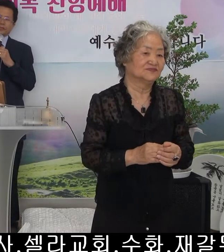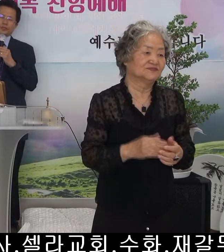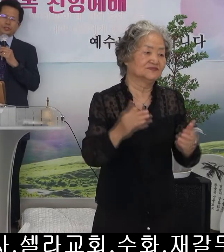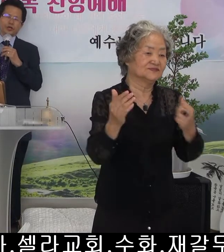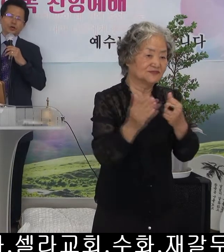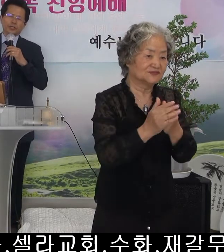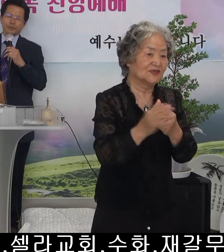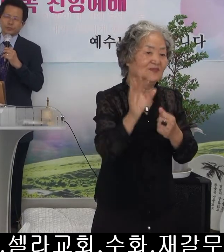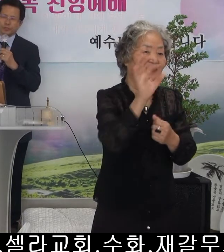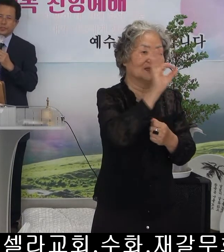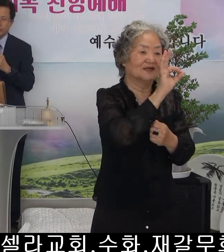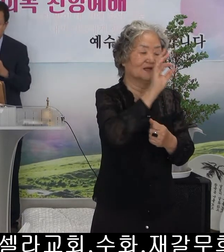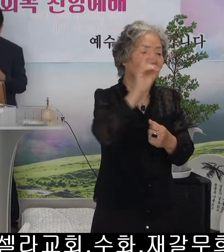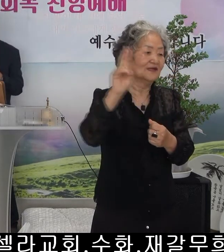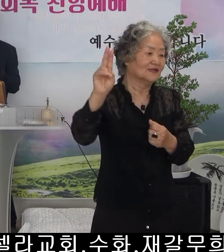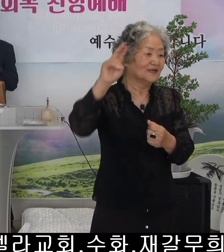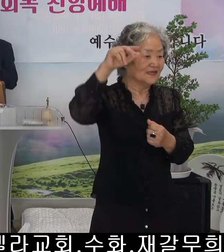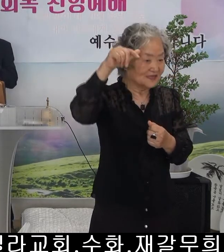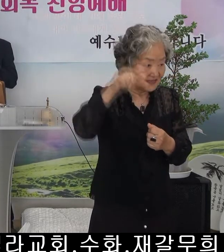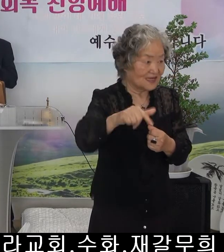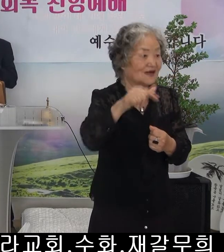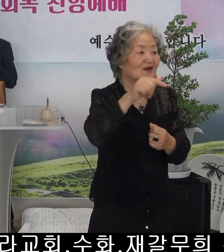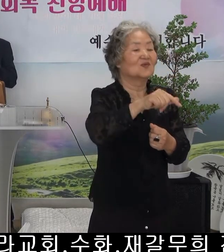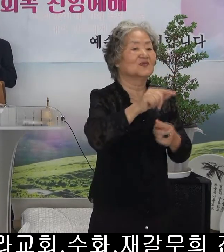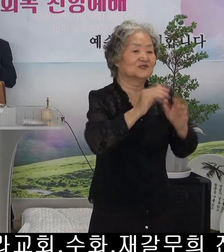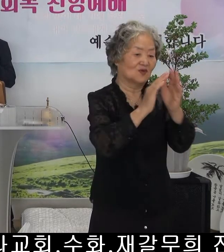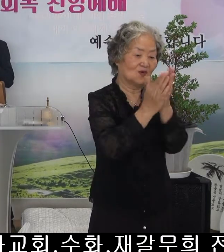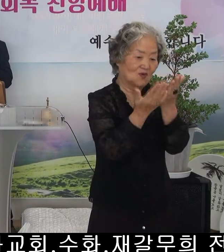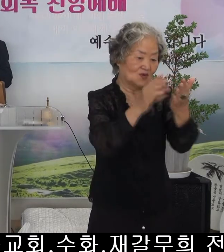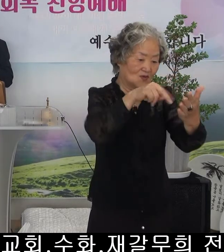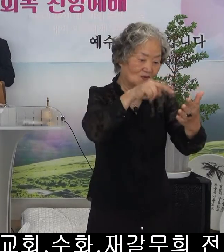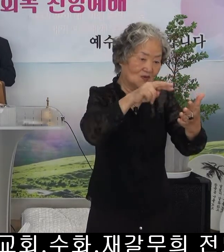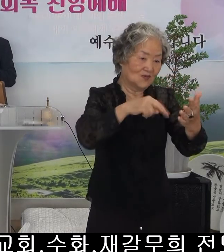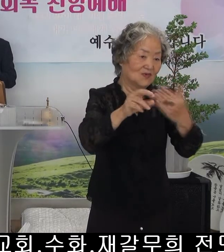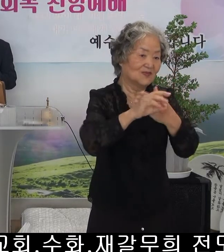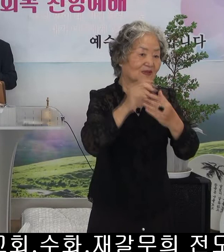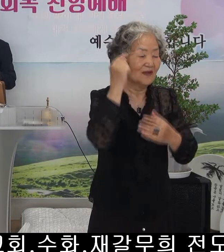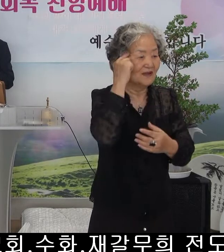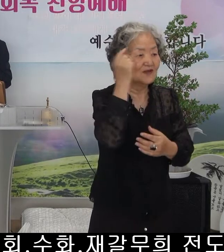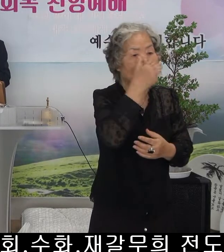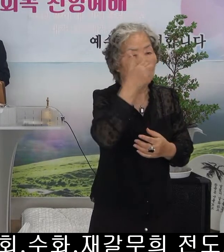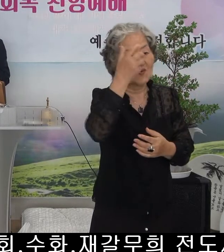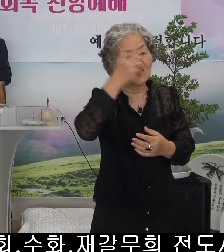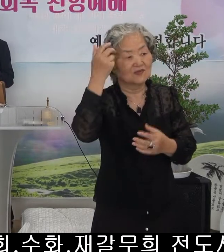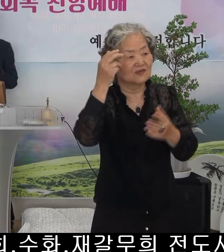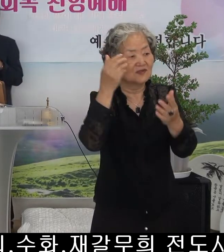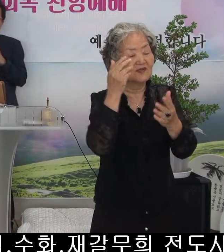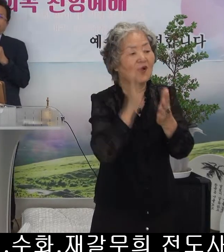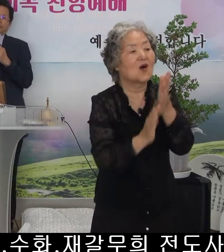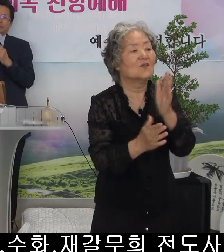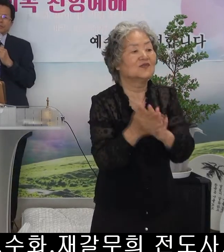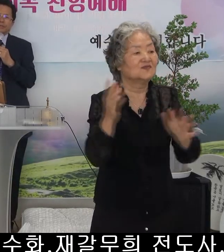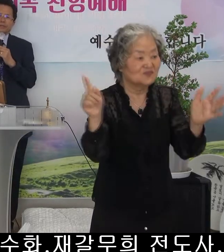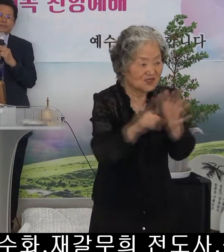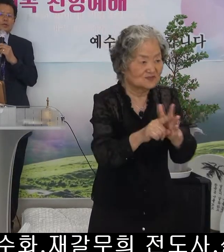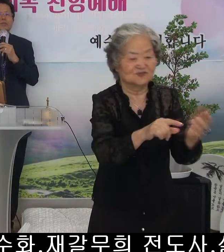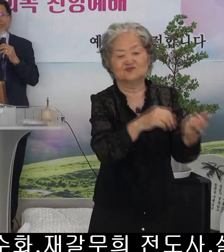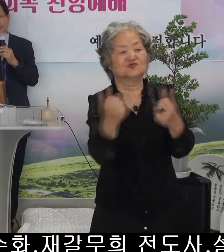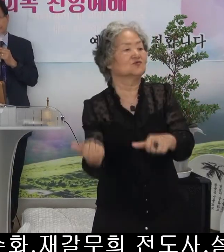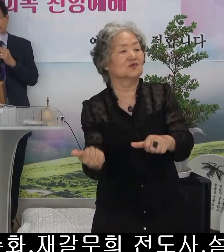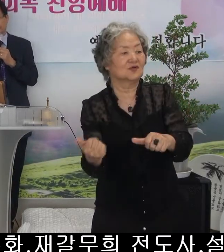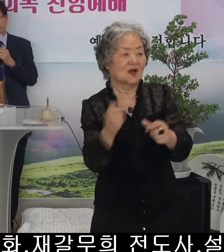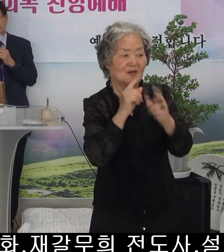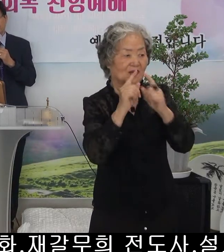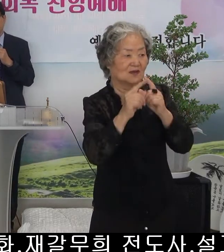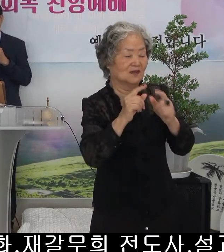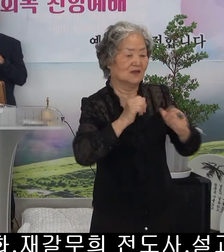야고보서는 영혼이 없는 몸이 죽은 것이다. 행함이 없는 믿음은 죽은 것이다. 라고